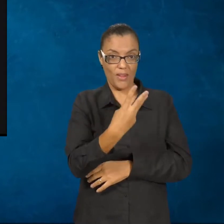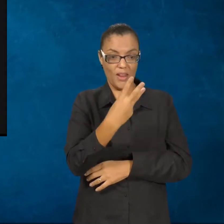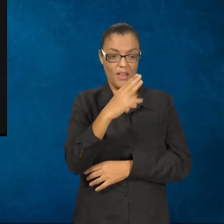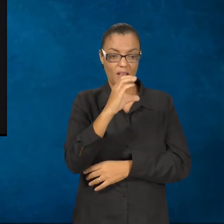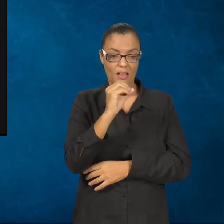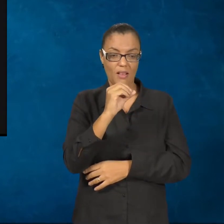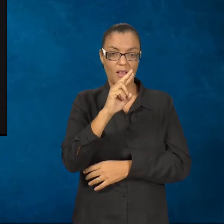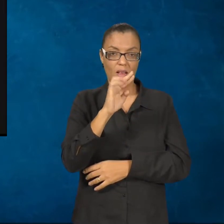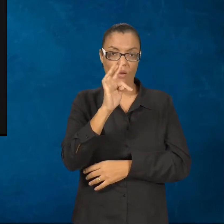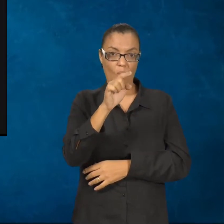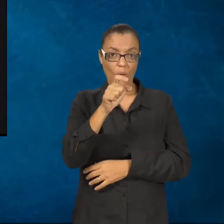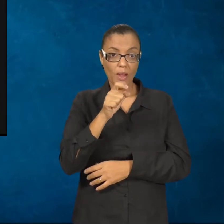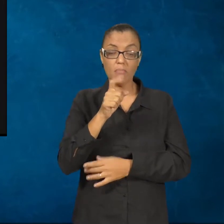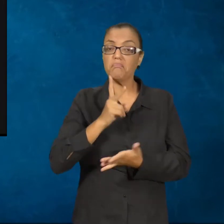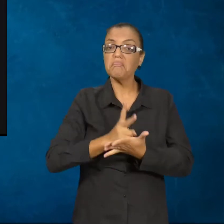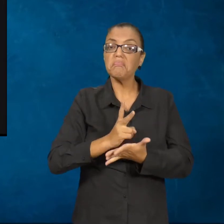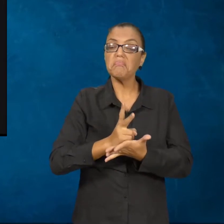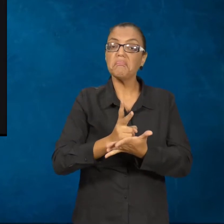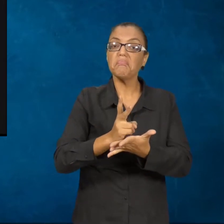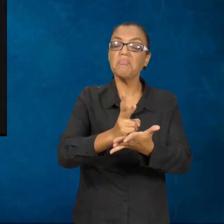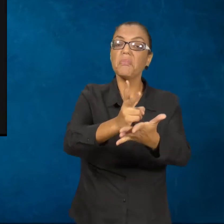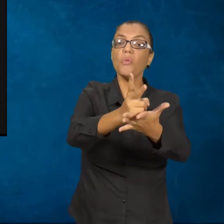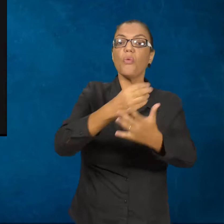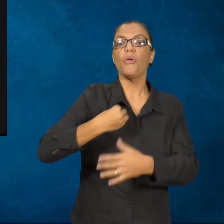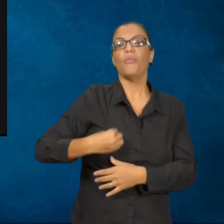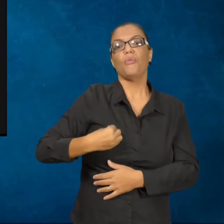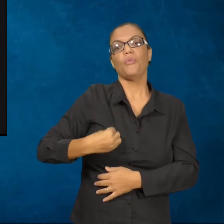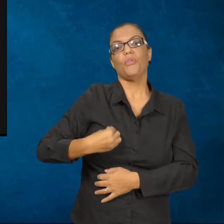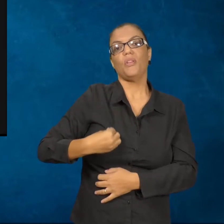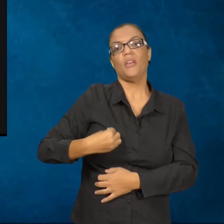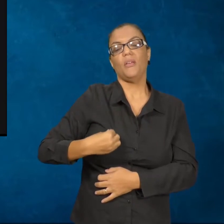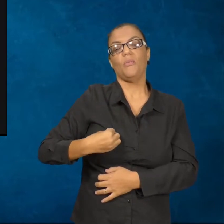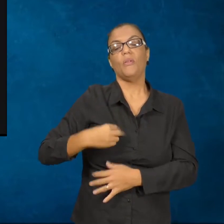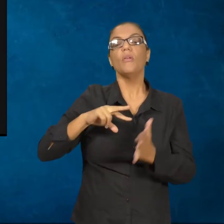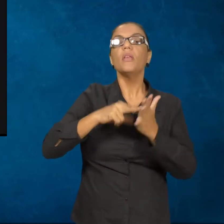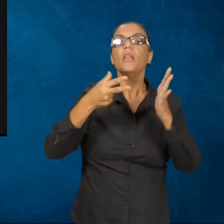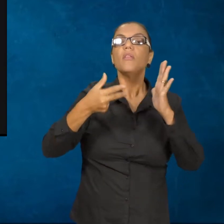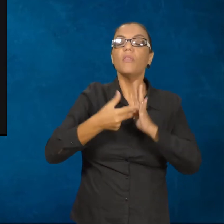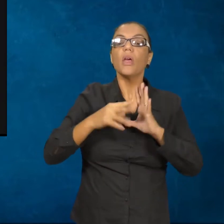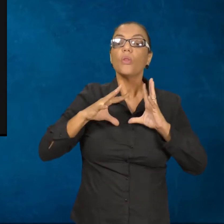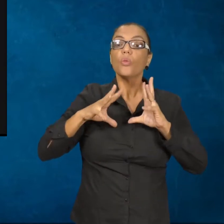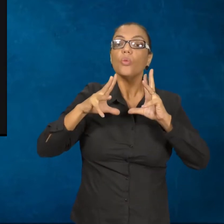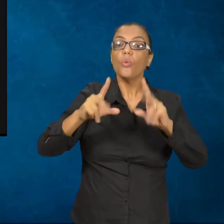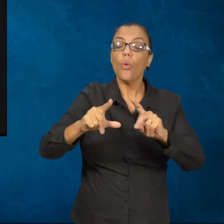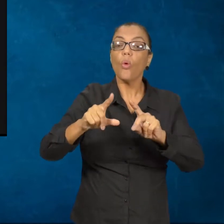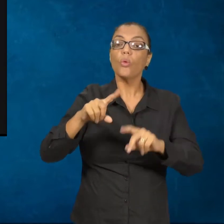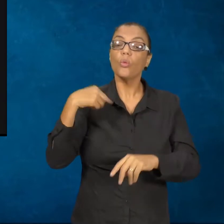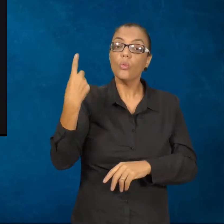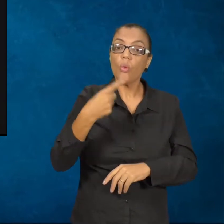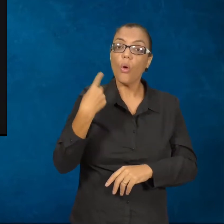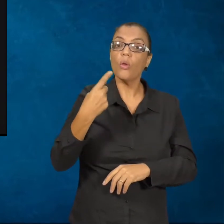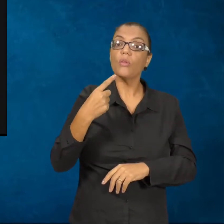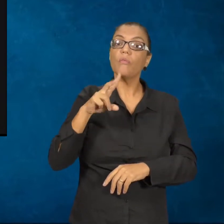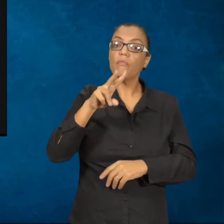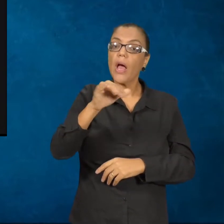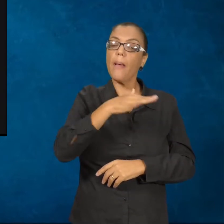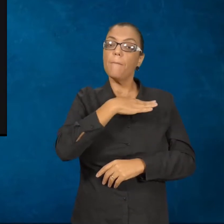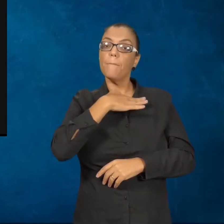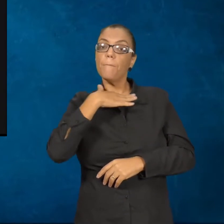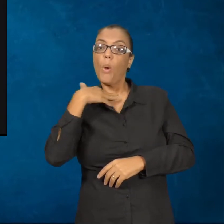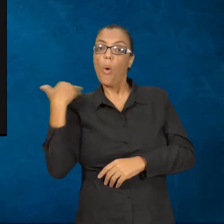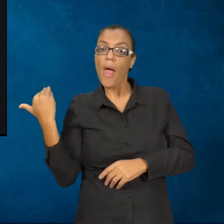3/4 da inteligência que ele nos deu ainda a ser desenvolvida.